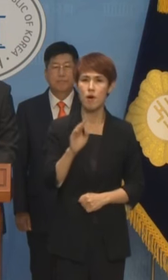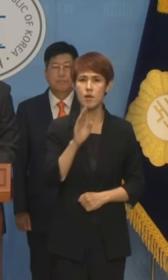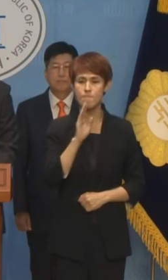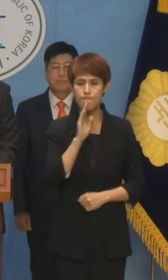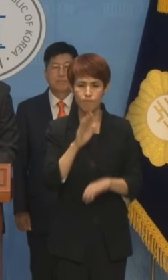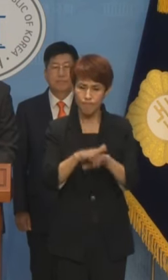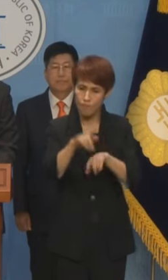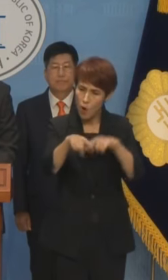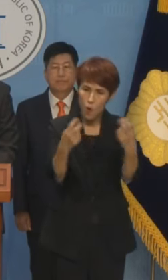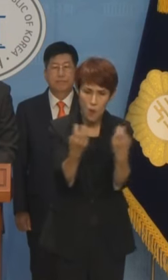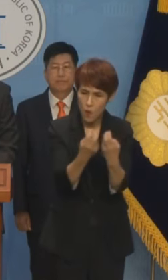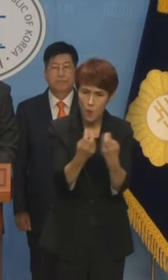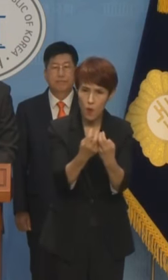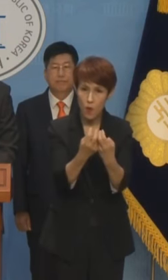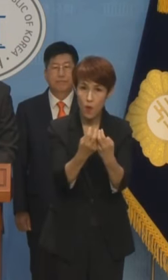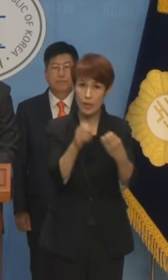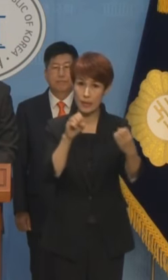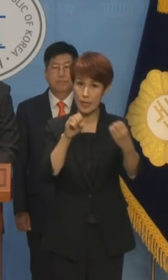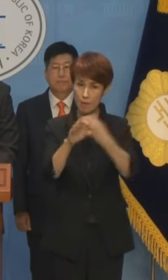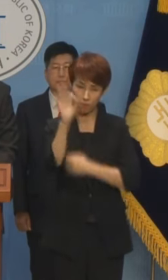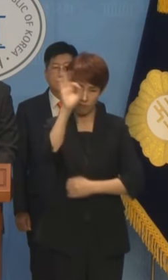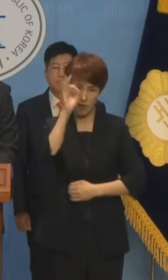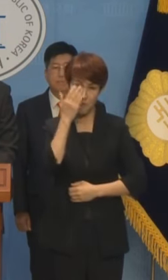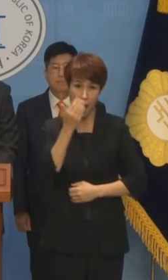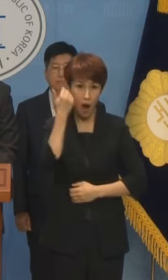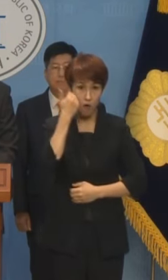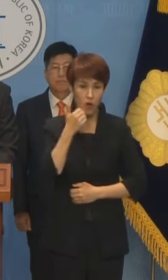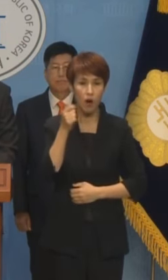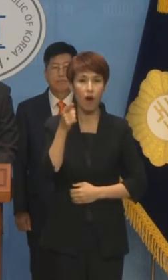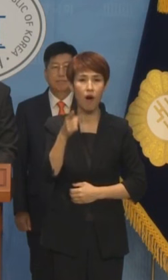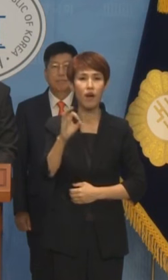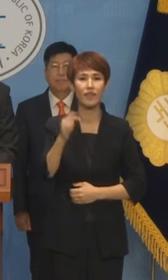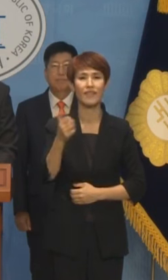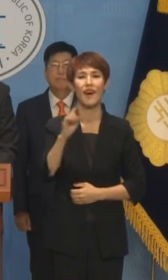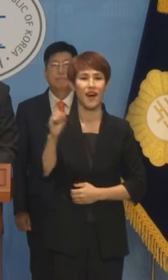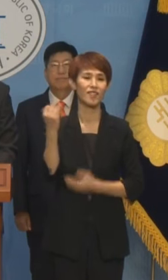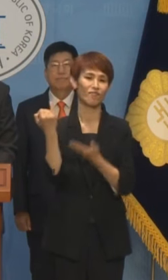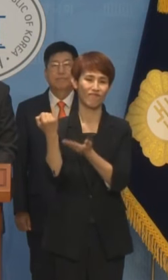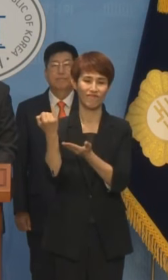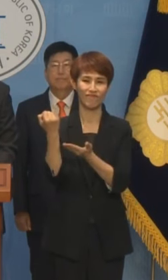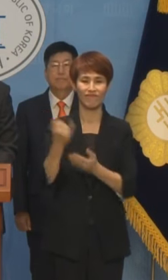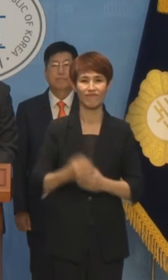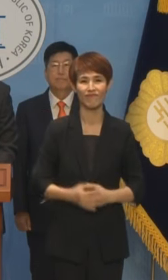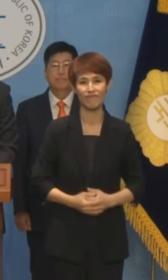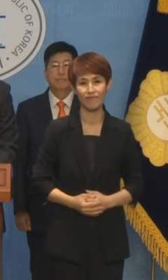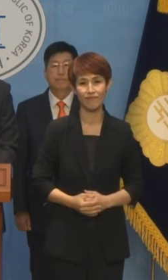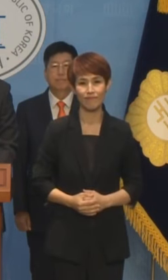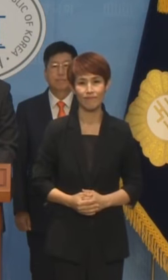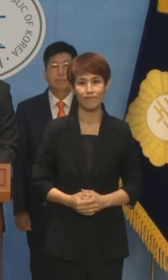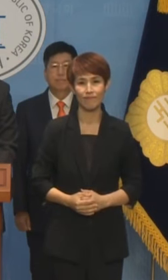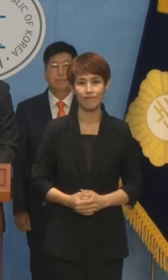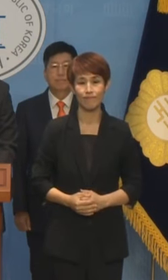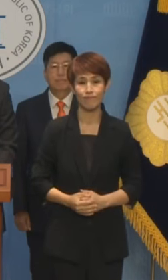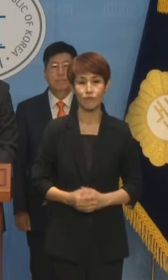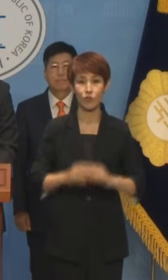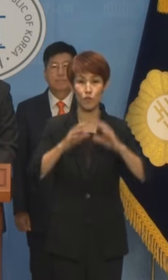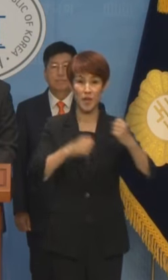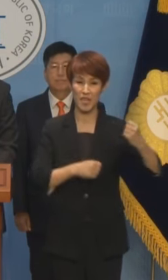실현할 것인지에 대한 해답을 찾아내실 수 있는 분은 바로 허은하 후보님입니다. 저는